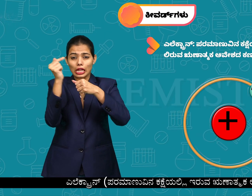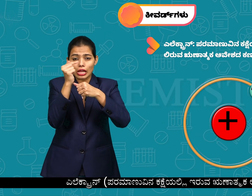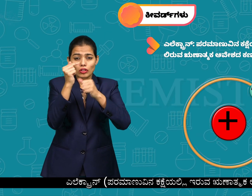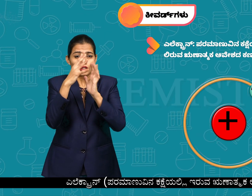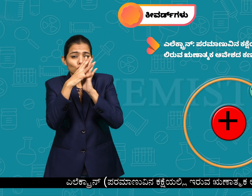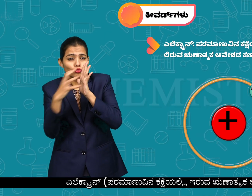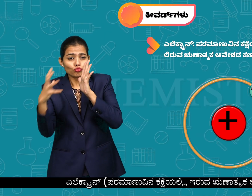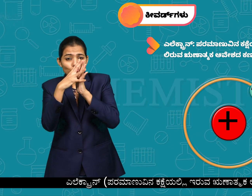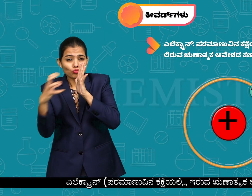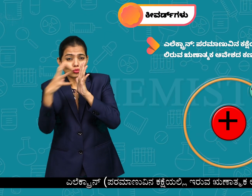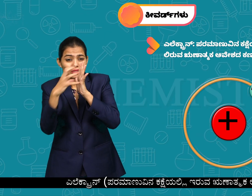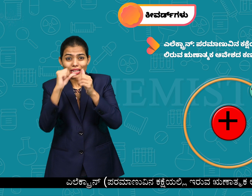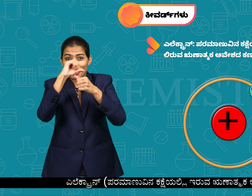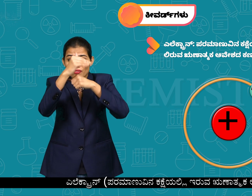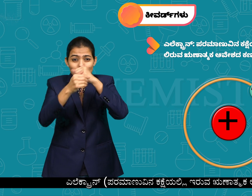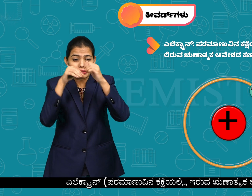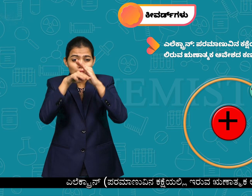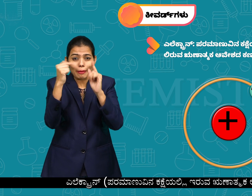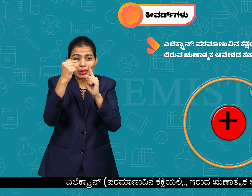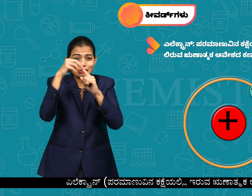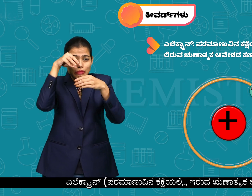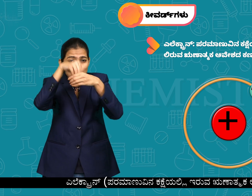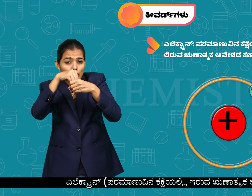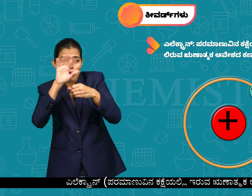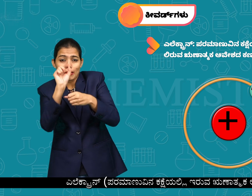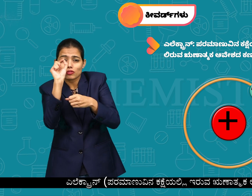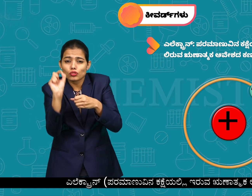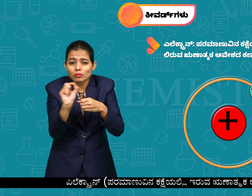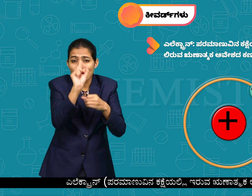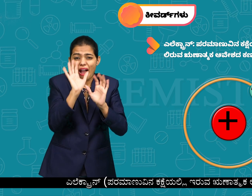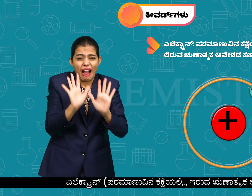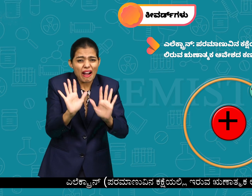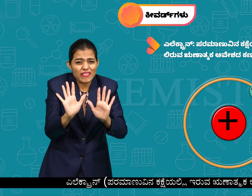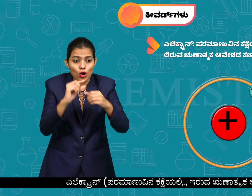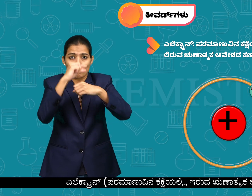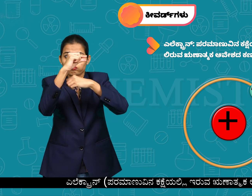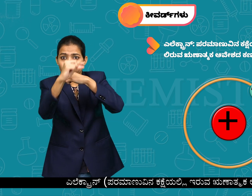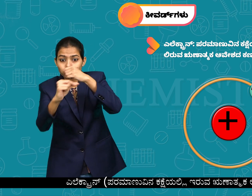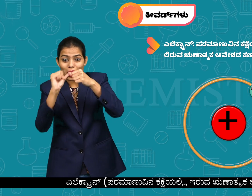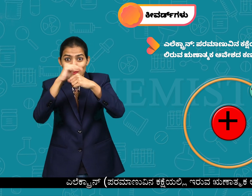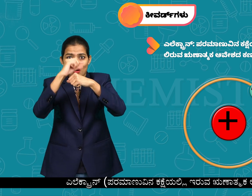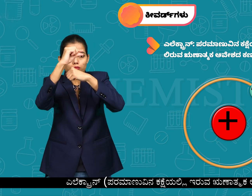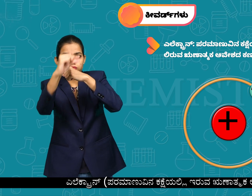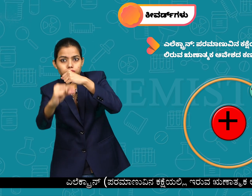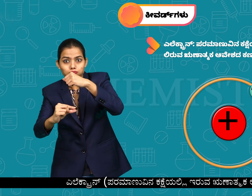ಎಲೆಕ್ಟ್ರಾನ್ ಪರಮಾಣುವಿನ ಕಕ್ಷೆಯಲ್ಲಿ ಇರುವ ಋಣಾತ್ಮಕ ಆವೇಶದ ಕಣ.